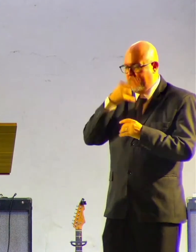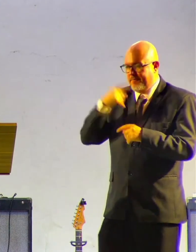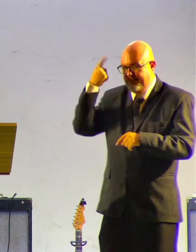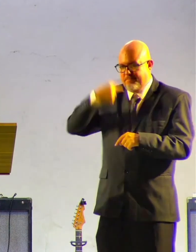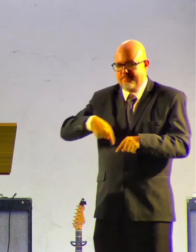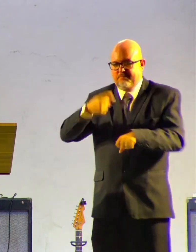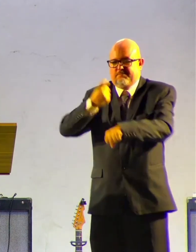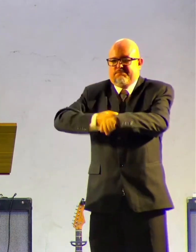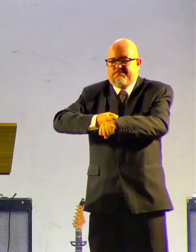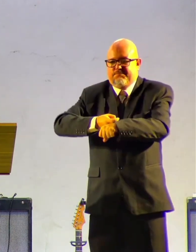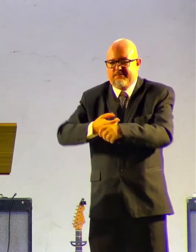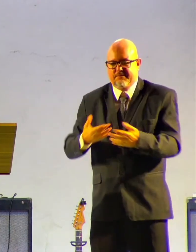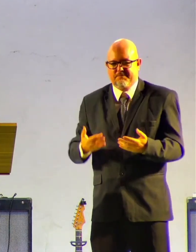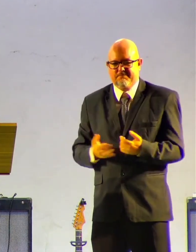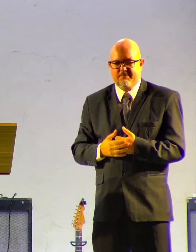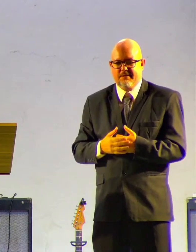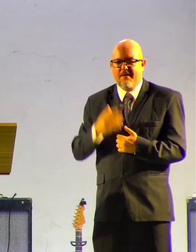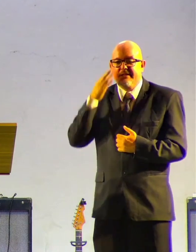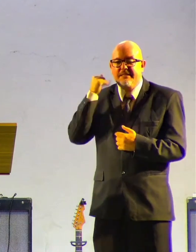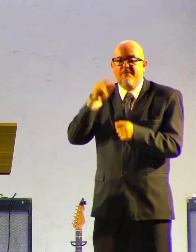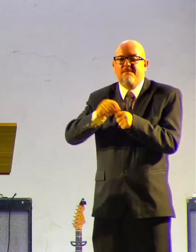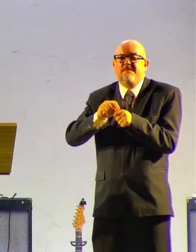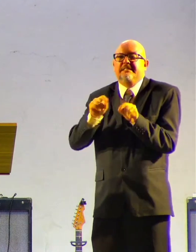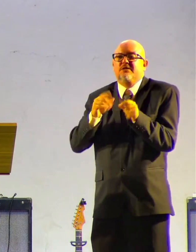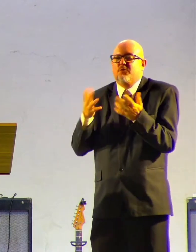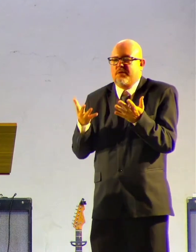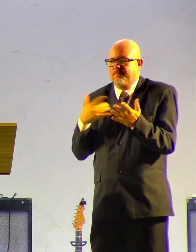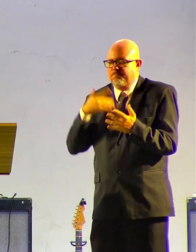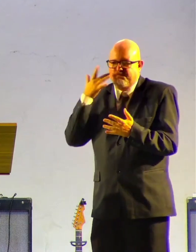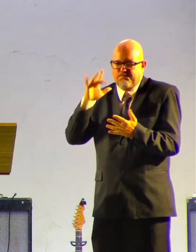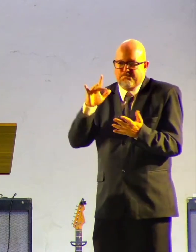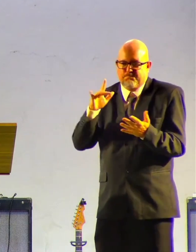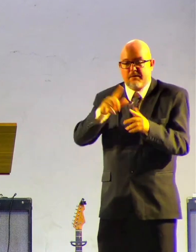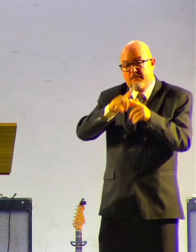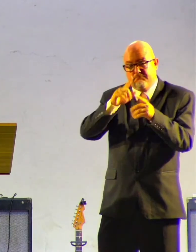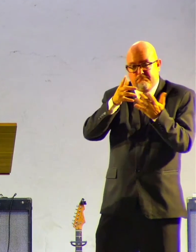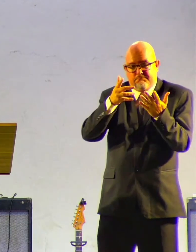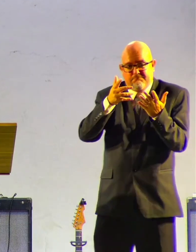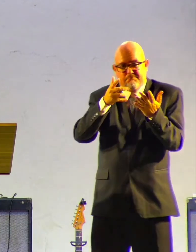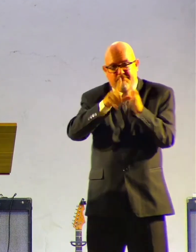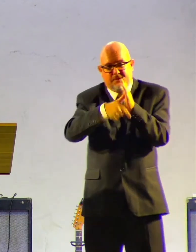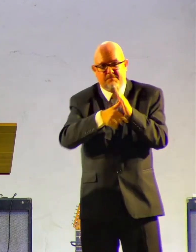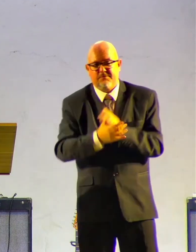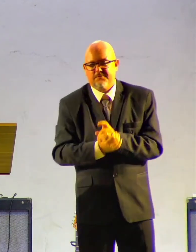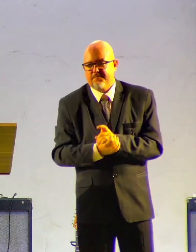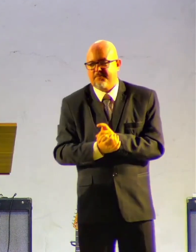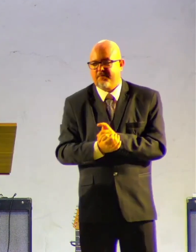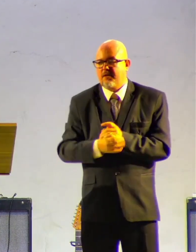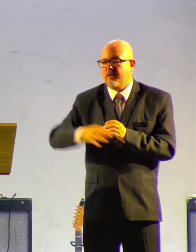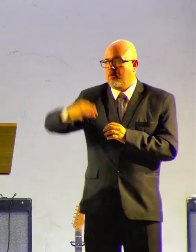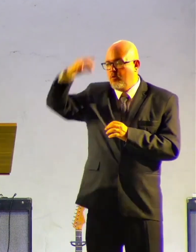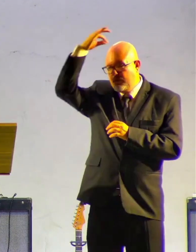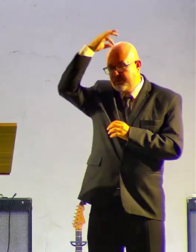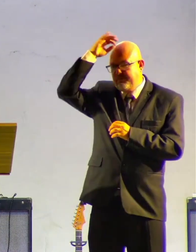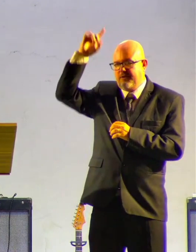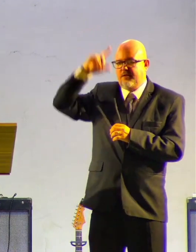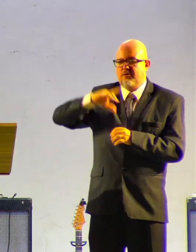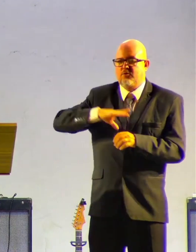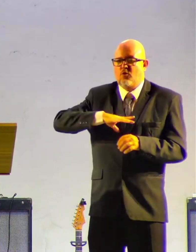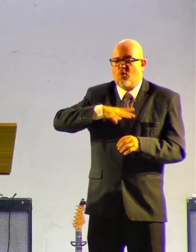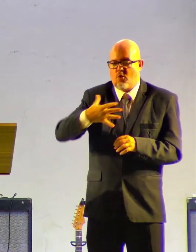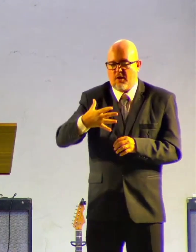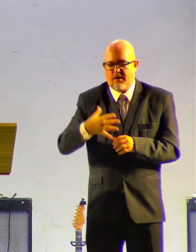estático na presença dele, sem saber o que fazer. Mas de repente, o Espírito de Deus me deu um pouquinho de